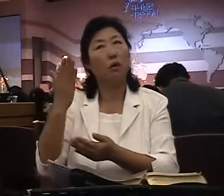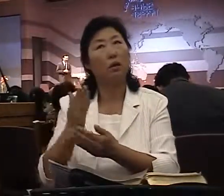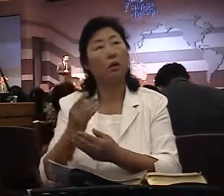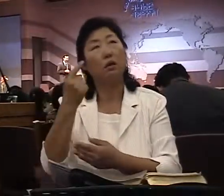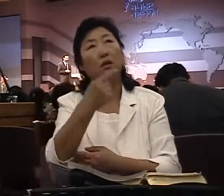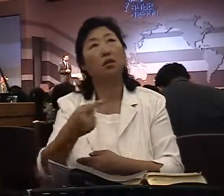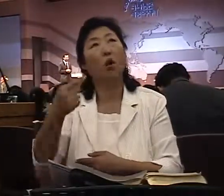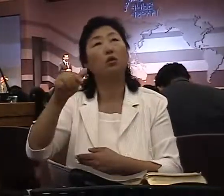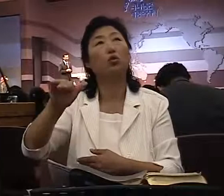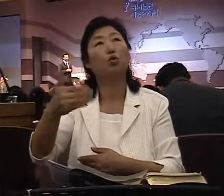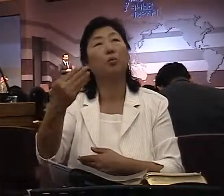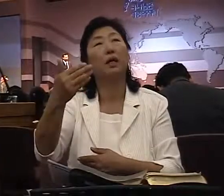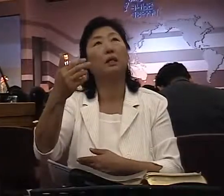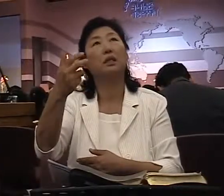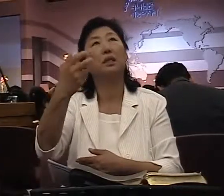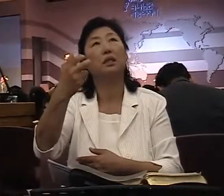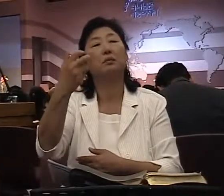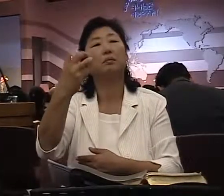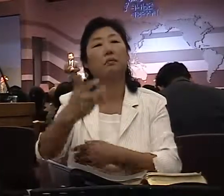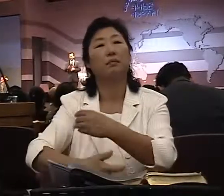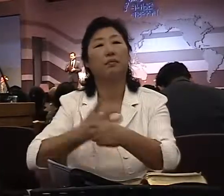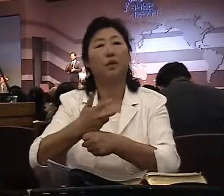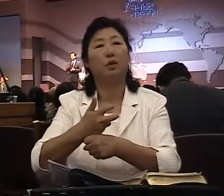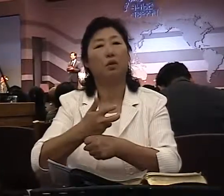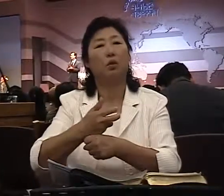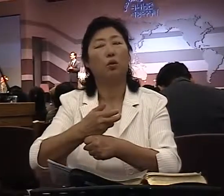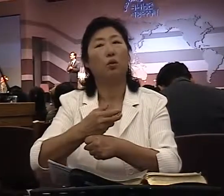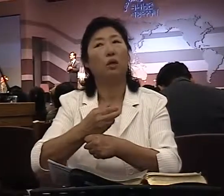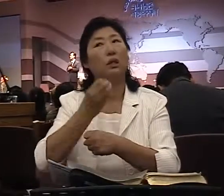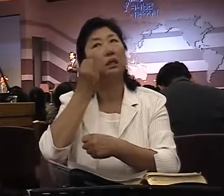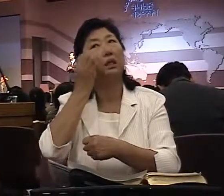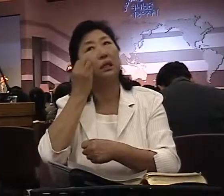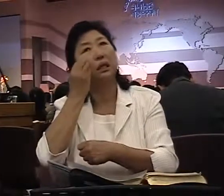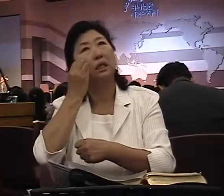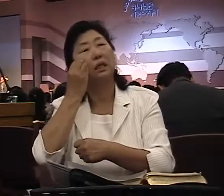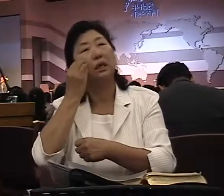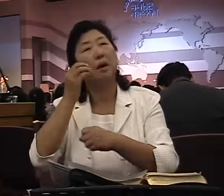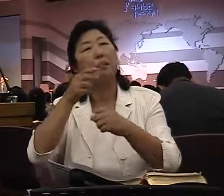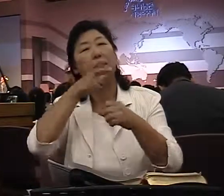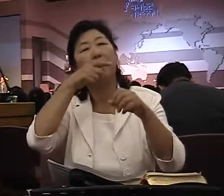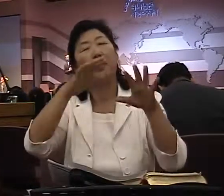1970년대에 참 그 희한한 일이 어느 그 태평양 섬 나라에서 있었습니다.